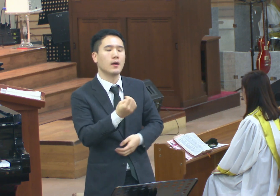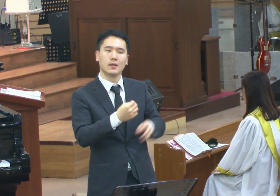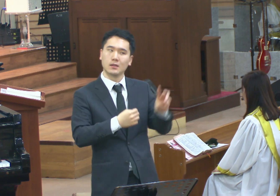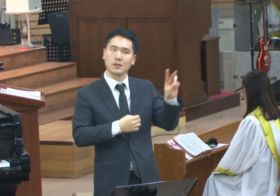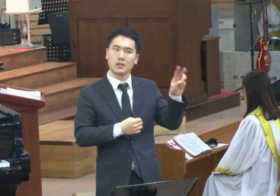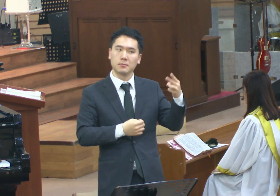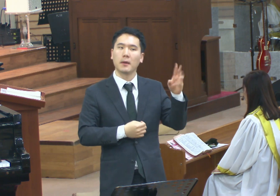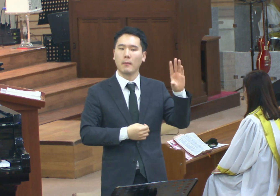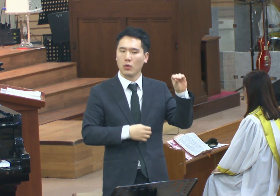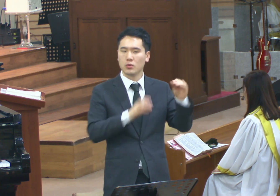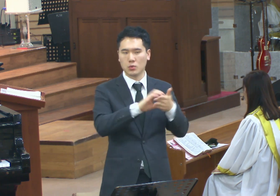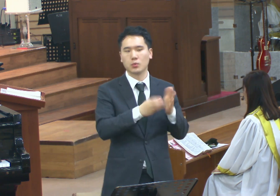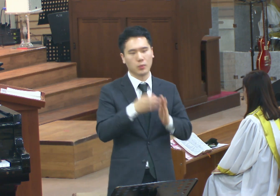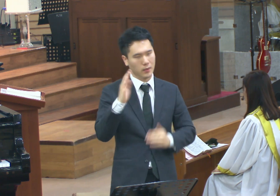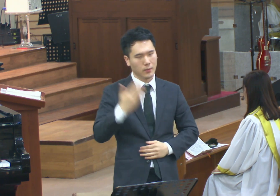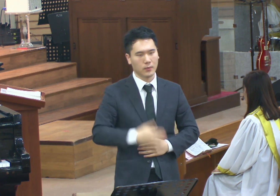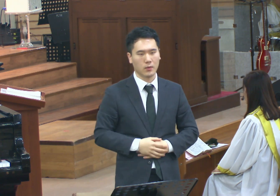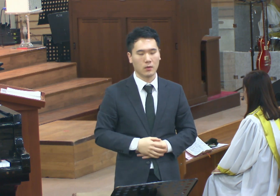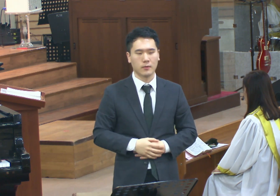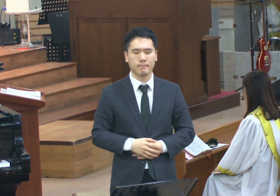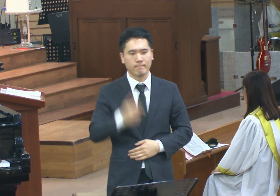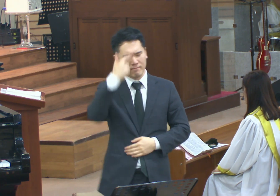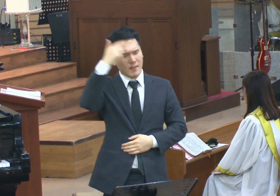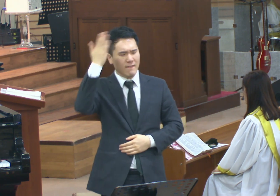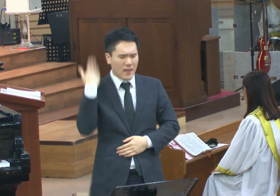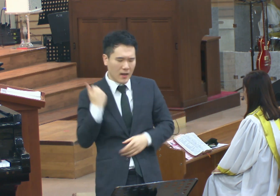과거에 15,000원 받고 군생활 하신 분들은